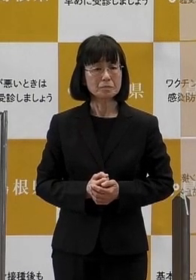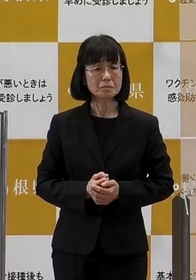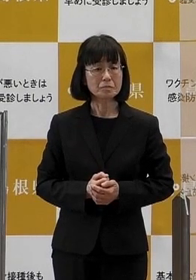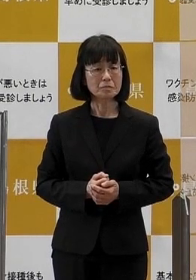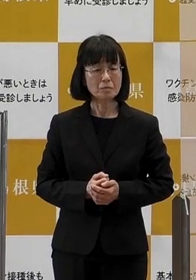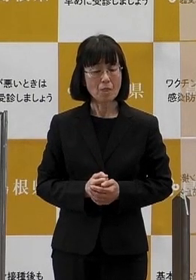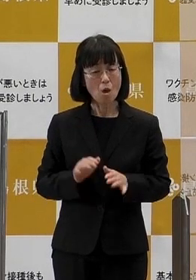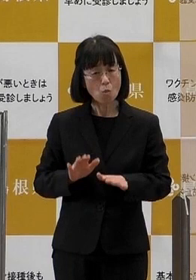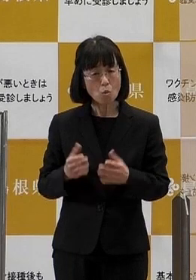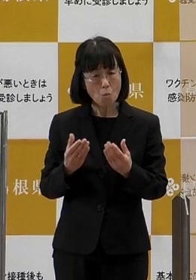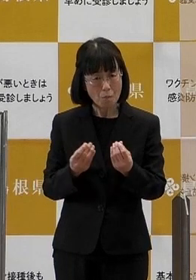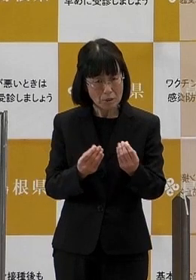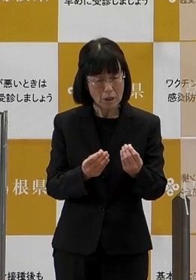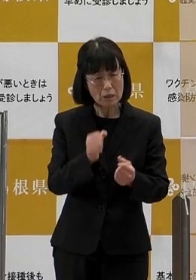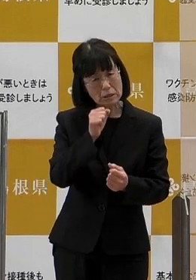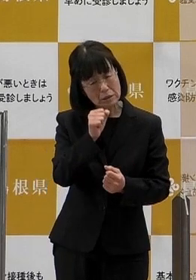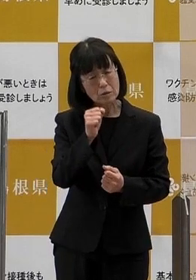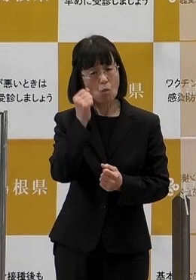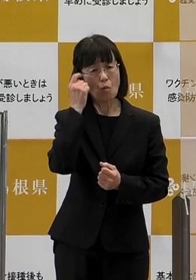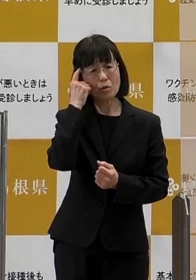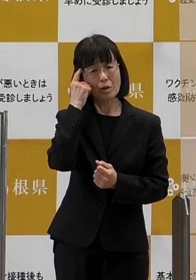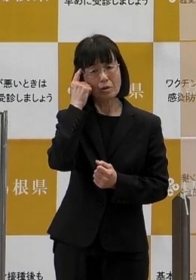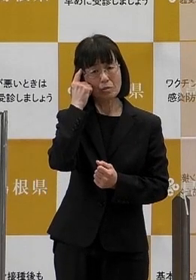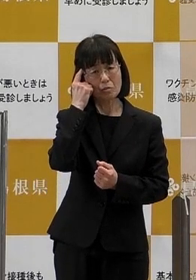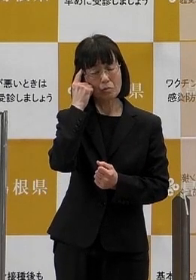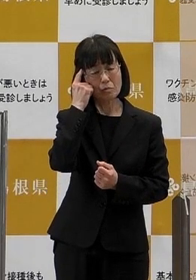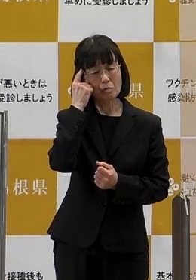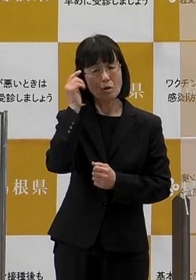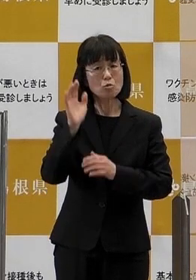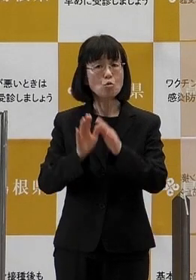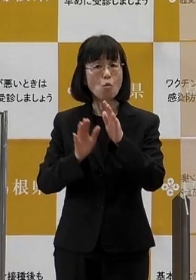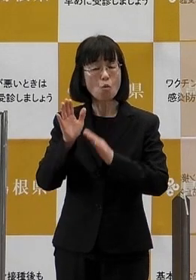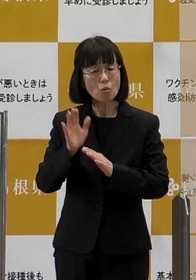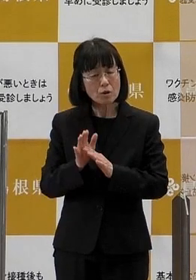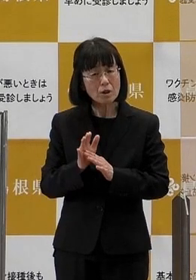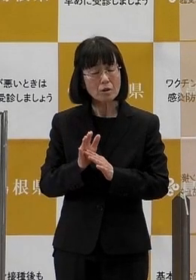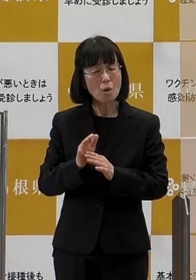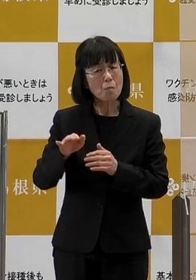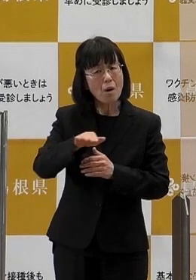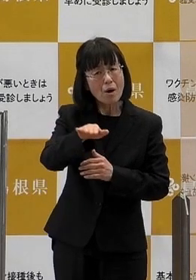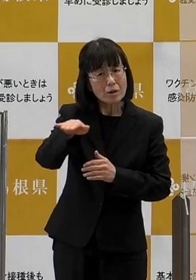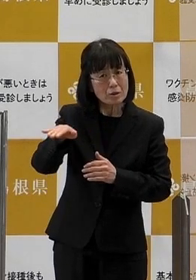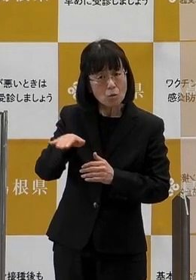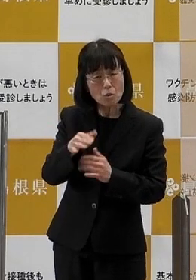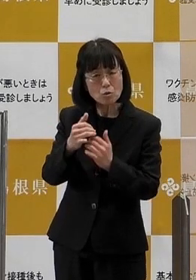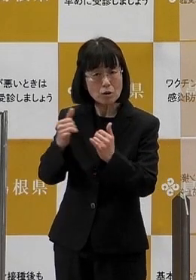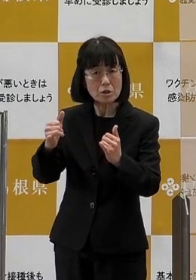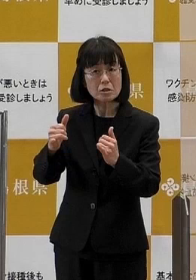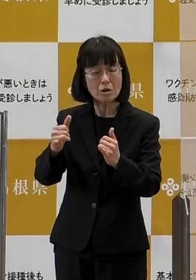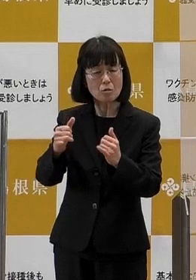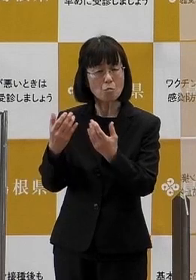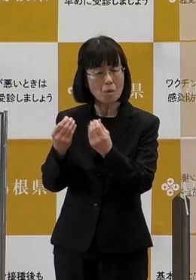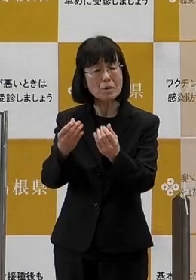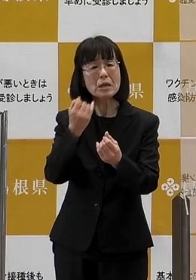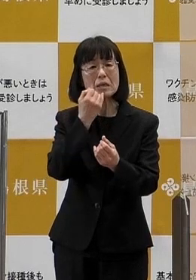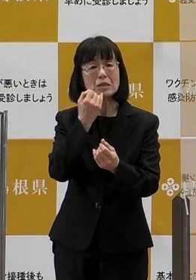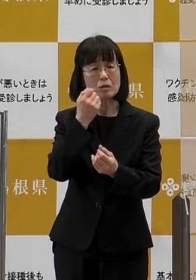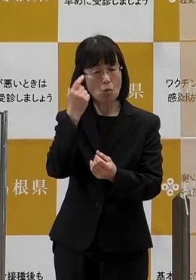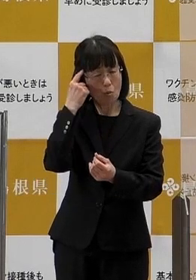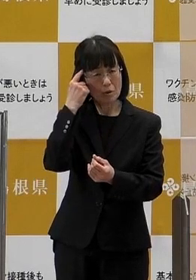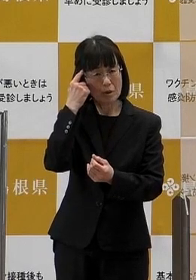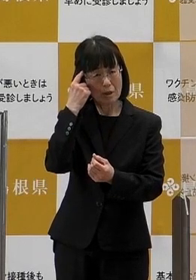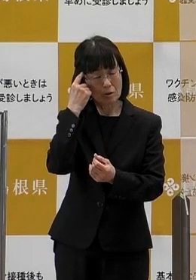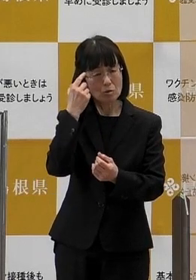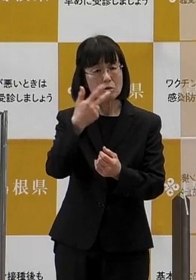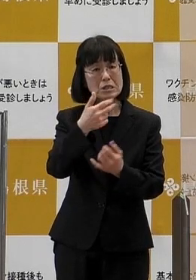このままでいいと思ってる、もうトップとかトップの周りの人たちが思ってるっていう状況を、まあ、市民の皆さん